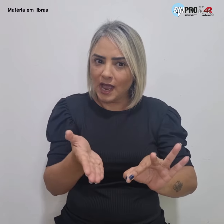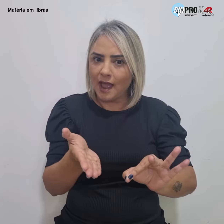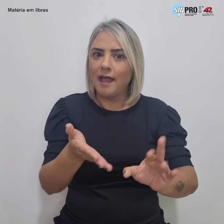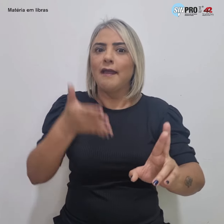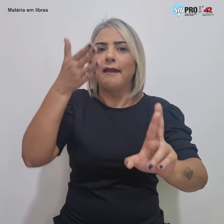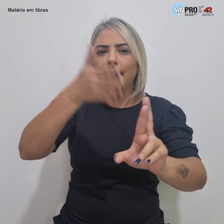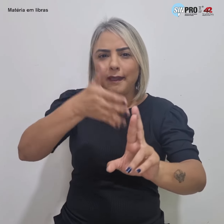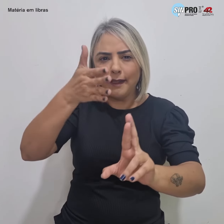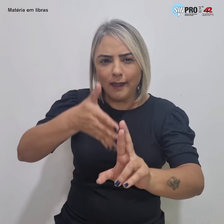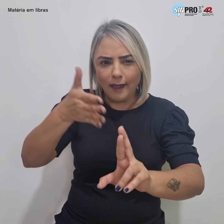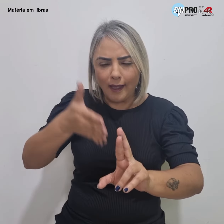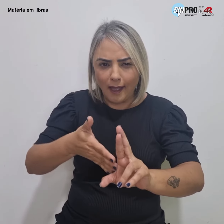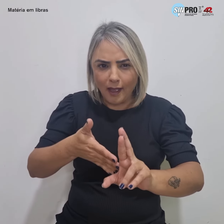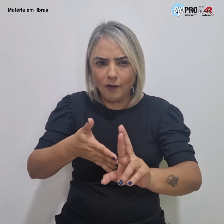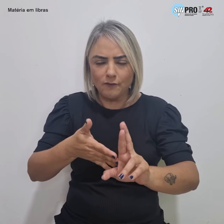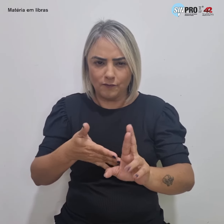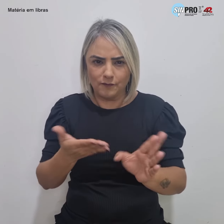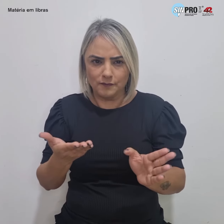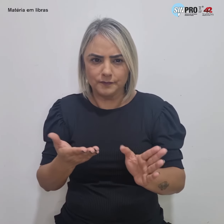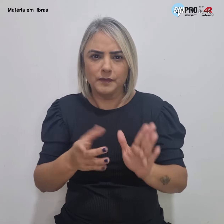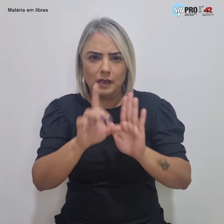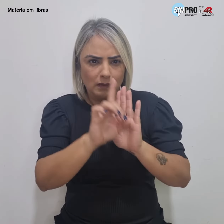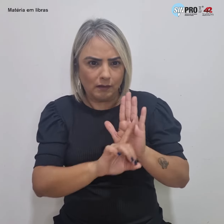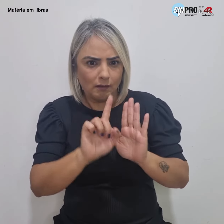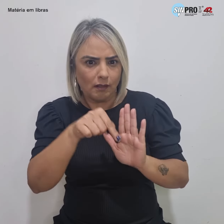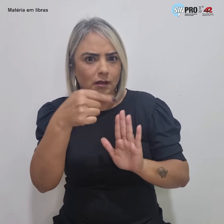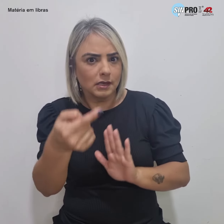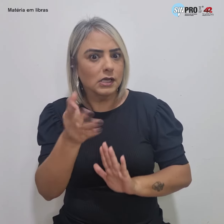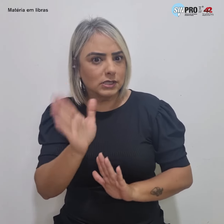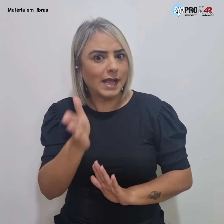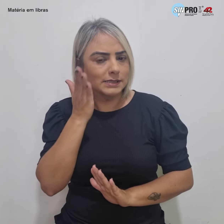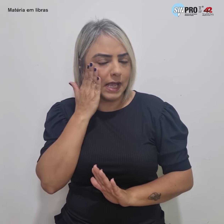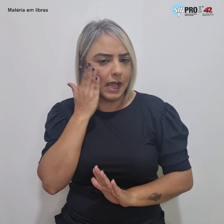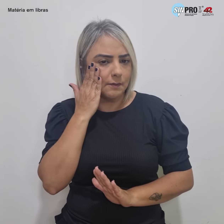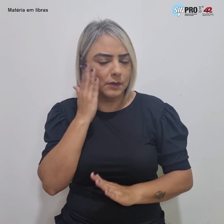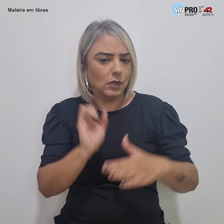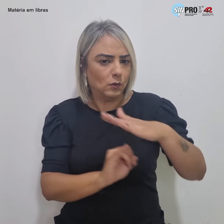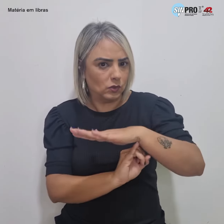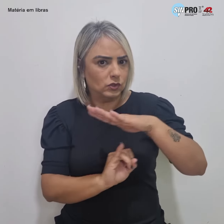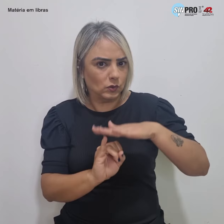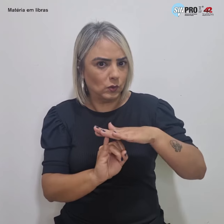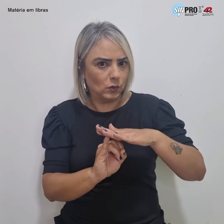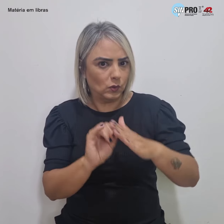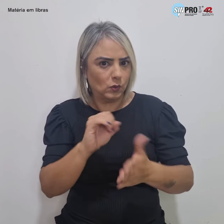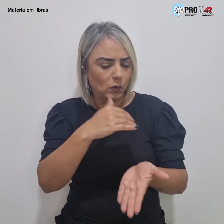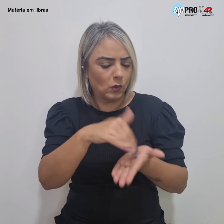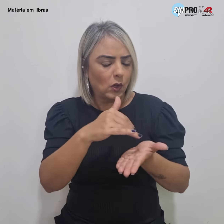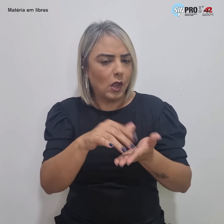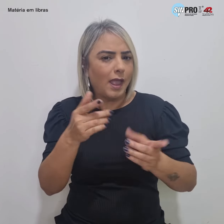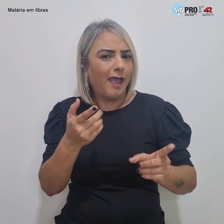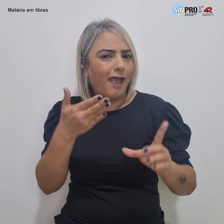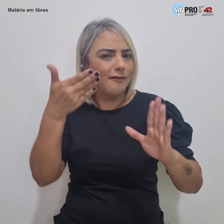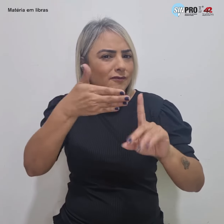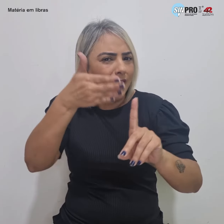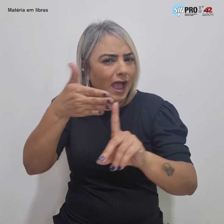também já foi definido para realizar o próximo concurso público da srf foi alvo de polêmicas